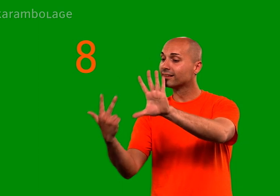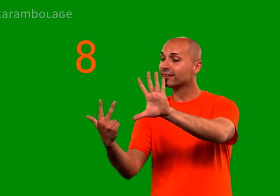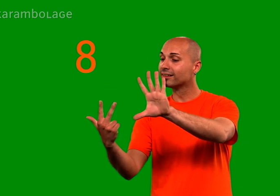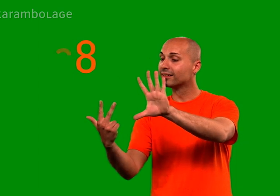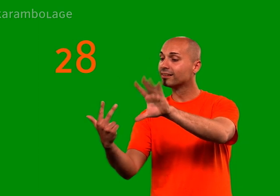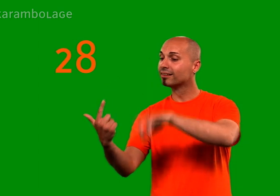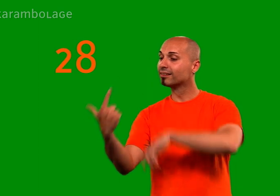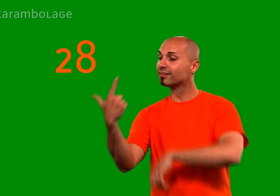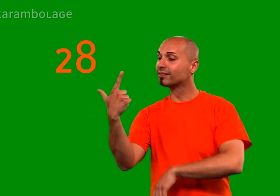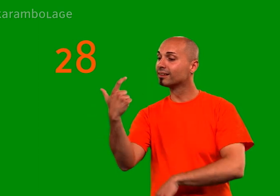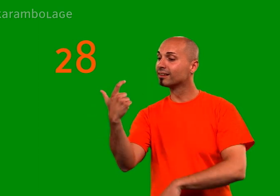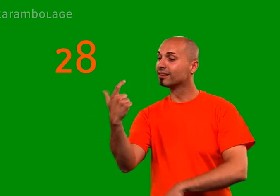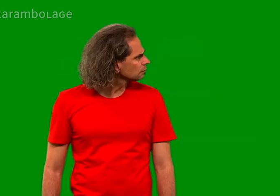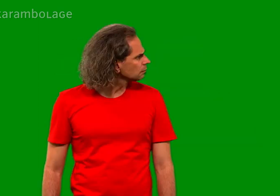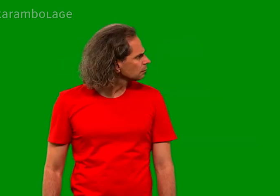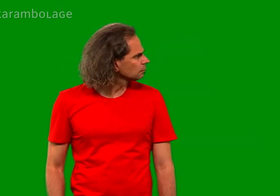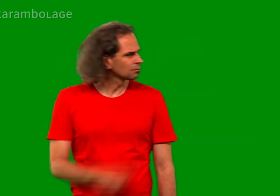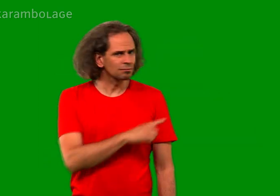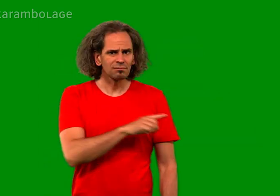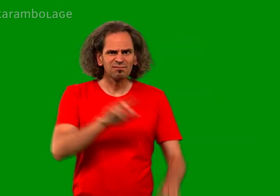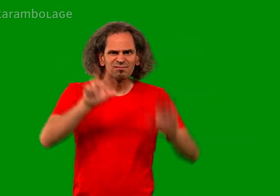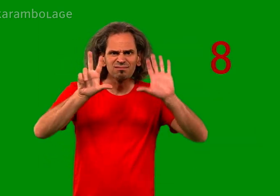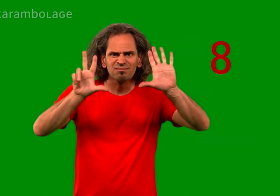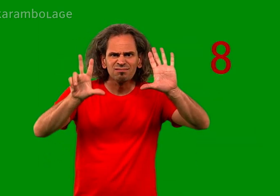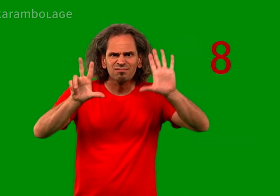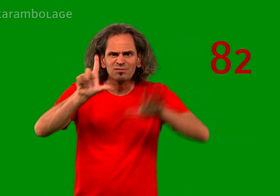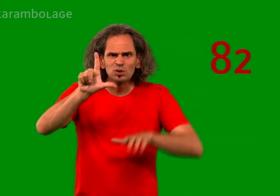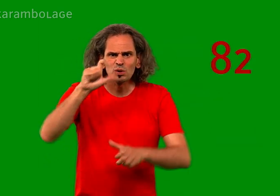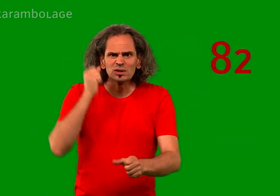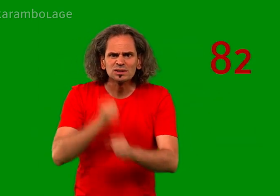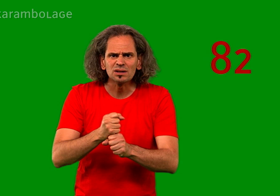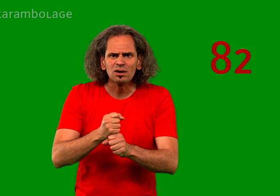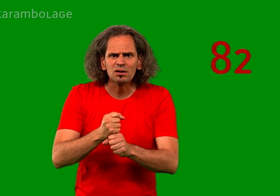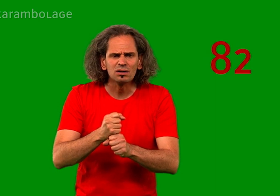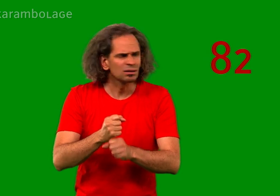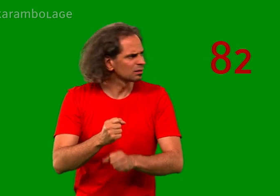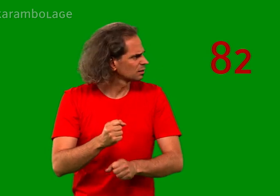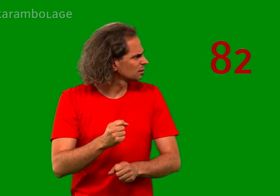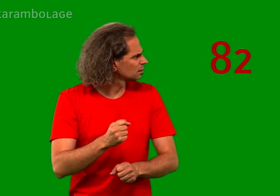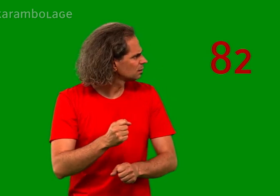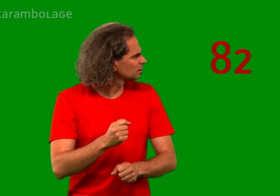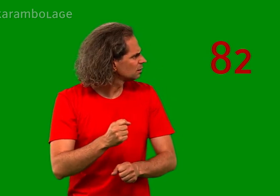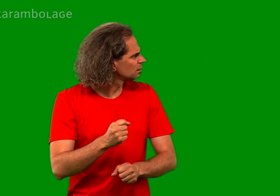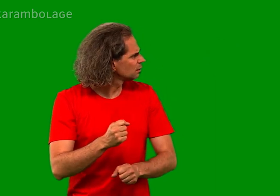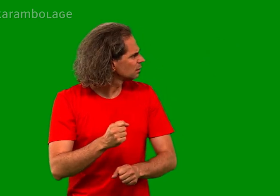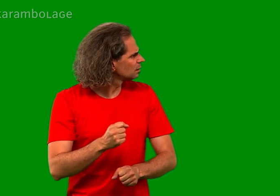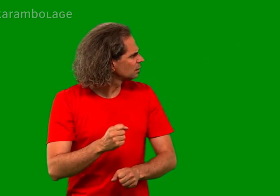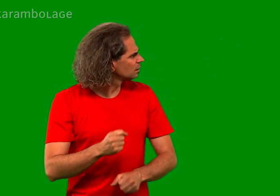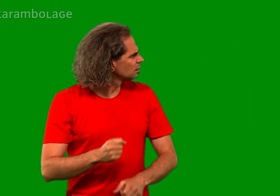dann erst die 2. Laurent versteht daher 82 anstatt 28. Sie sehen, es ist nicht